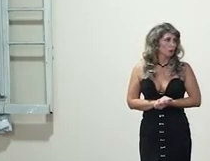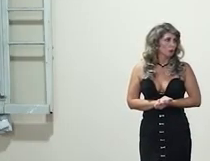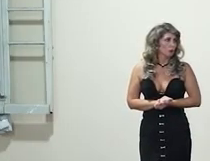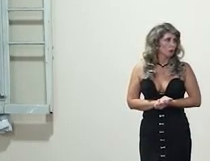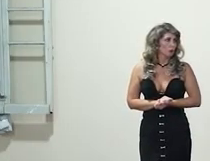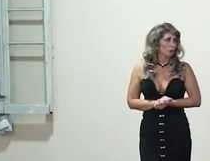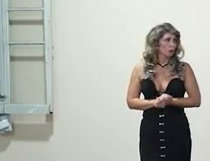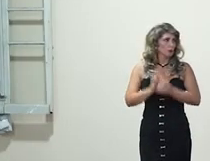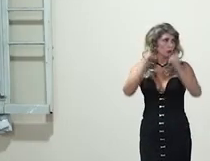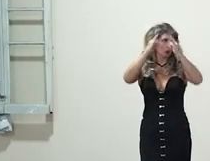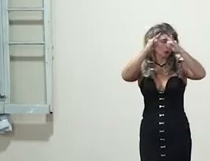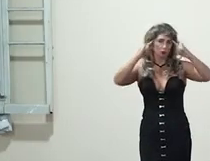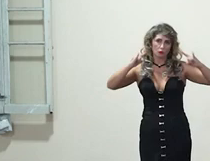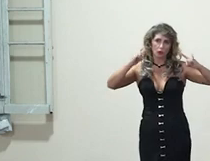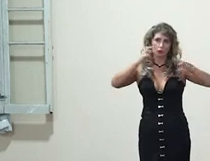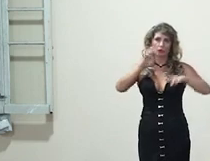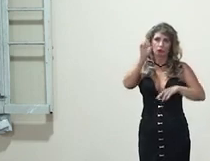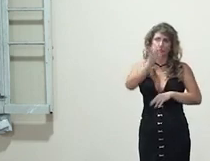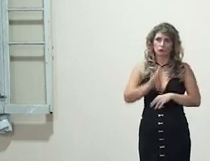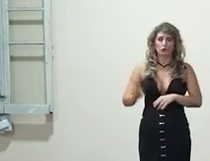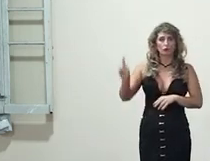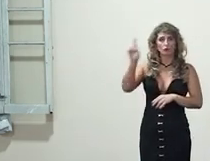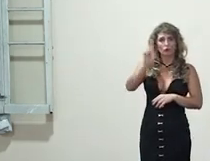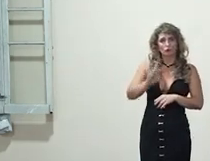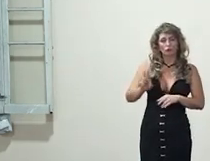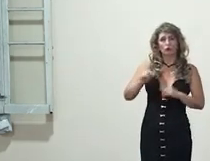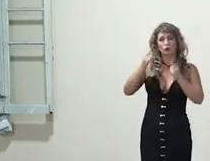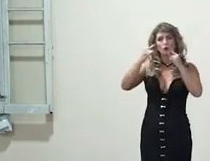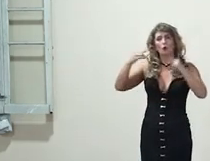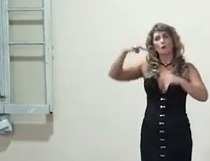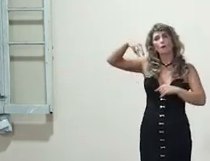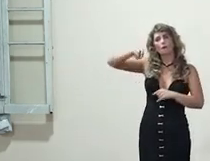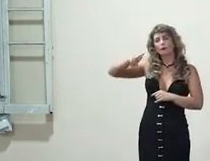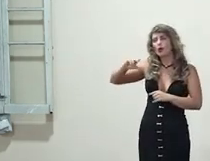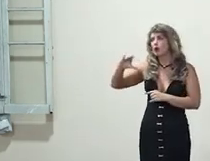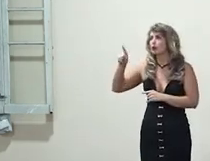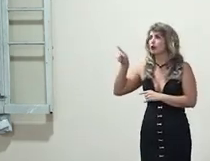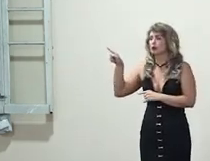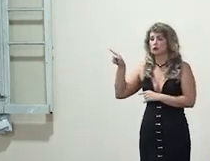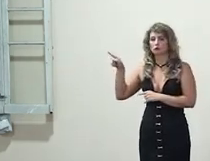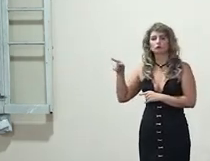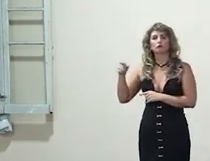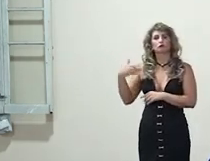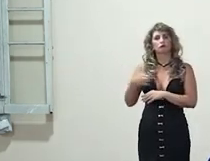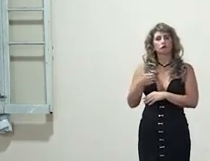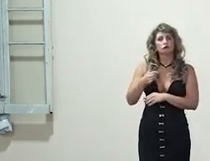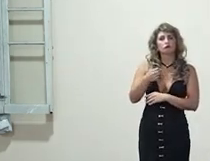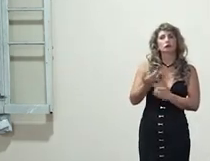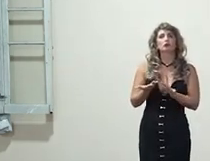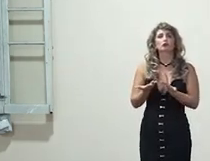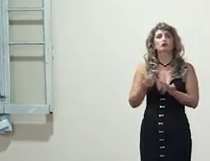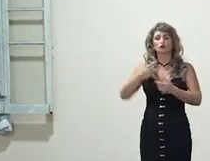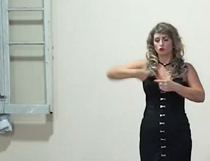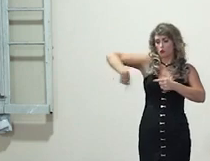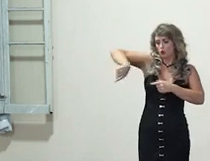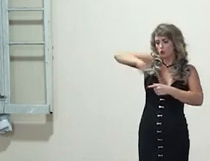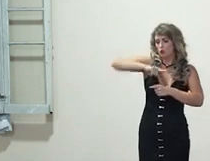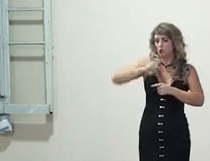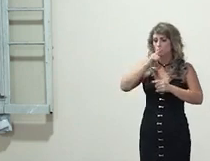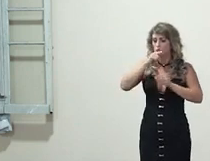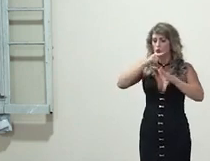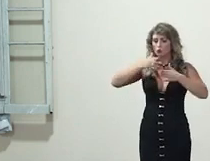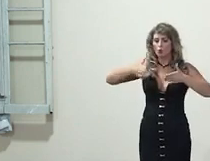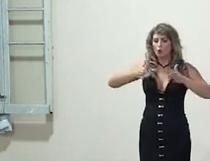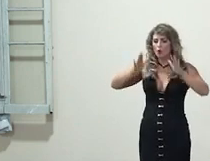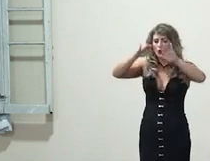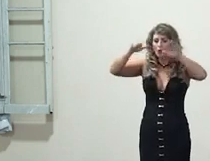ao Mega Rossio, com relação ao mercado municipal, com relação ao entorno do aquário, não